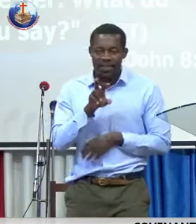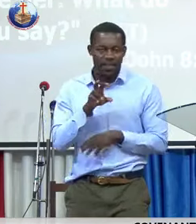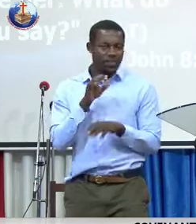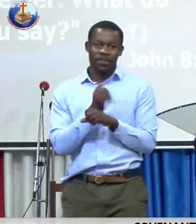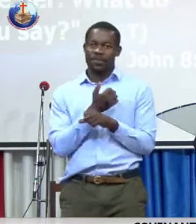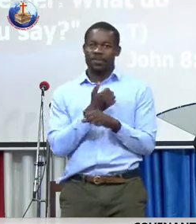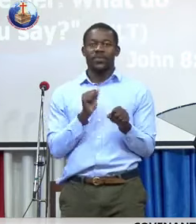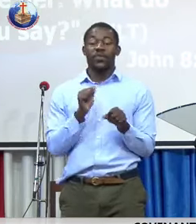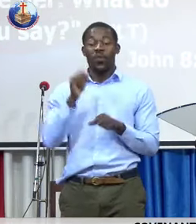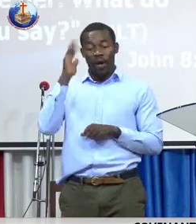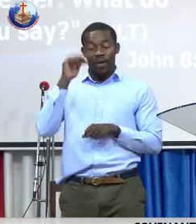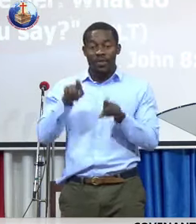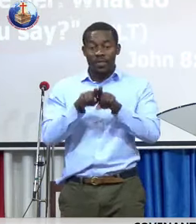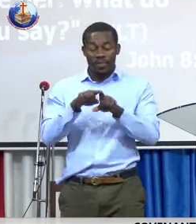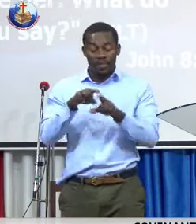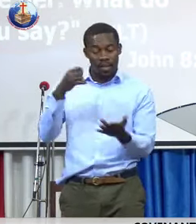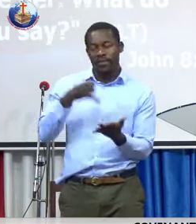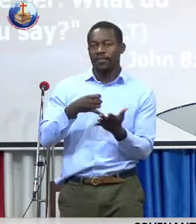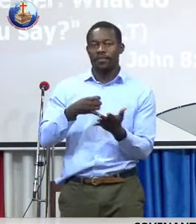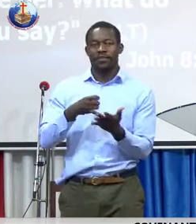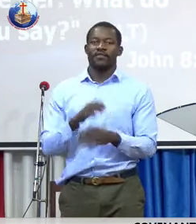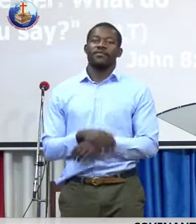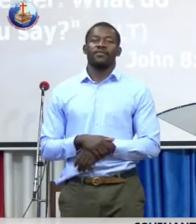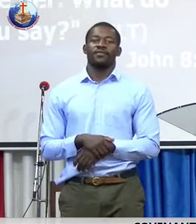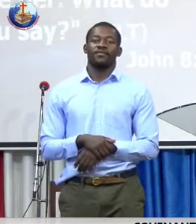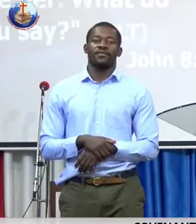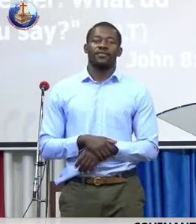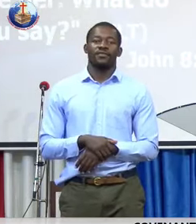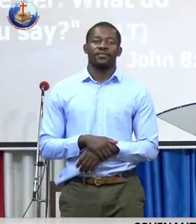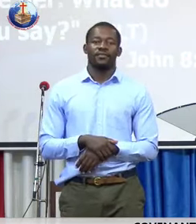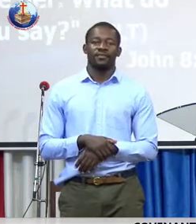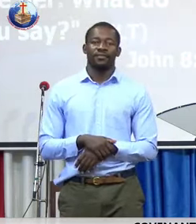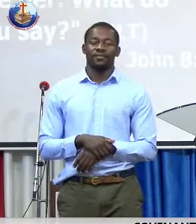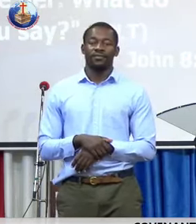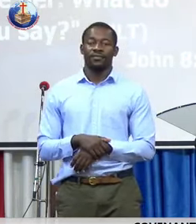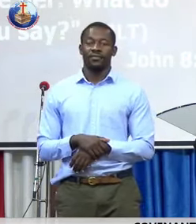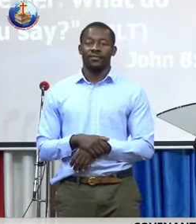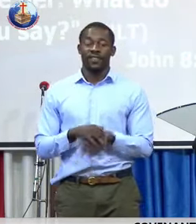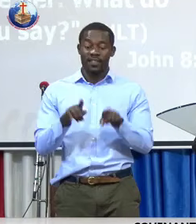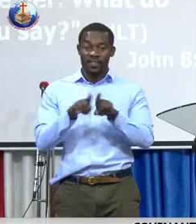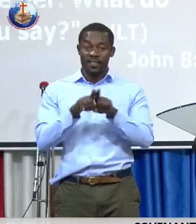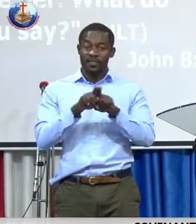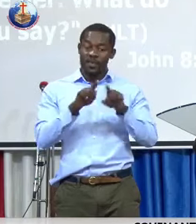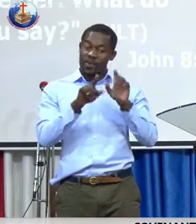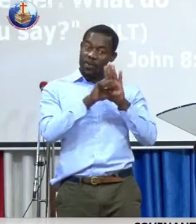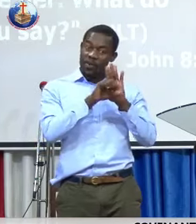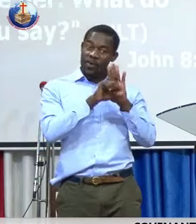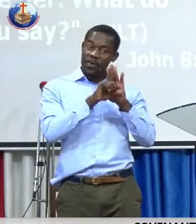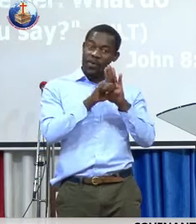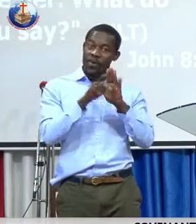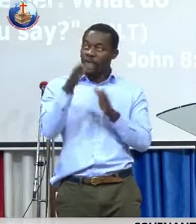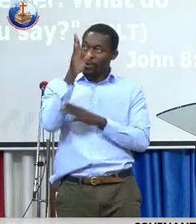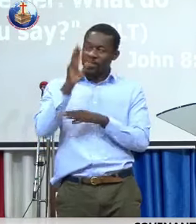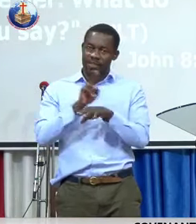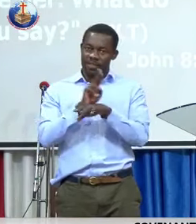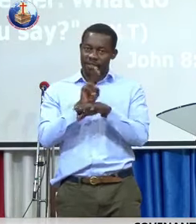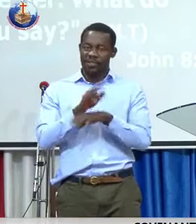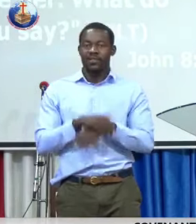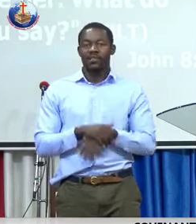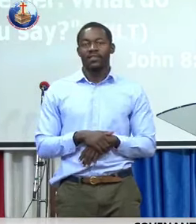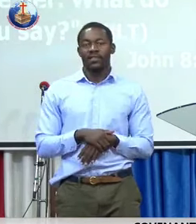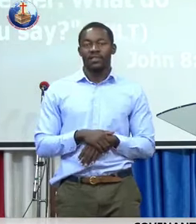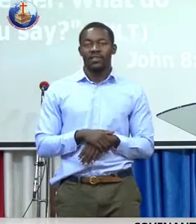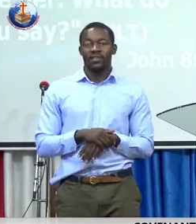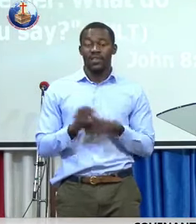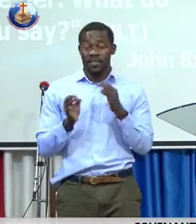kukuwa mshahidi kwa mahali ambapo kuna hukumu kuhusiana na usharati na uzinzi. And that was the law the Lord was using. Na hii ndio sheria ambayo Bwana alikuwa anatumia. When